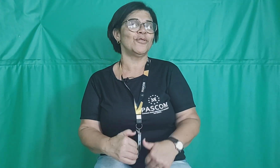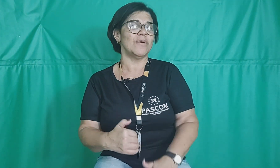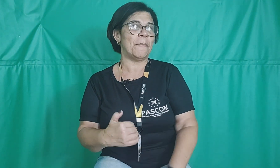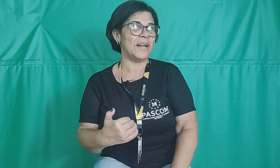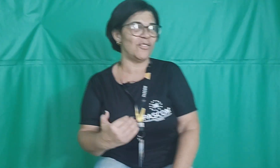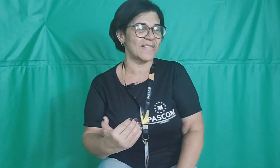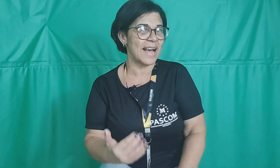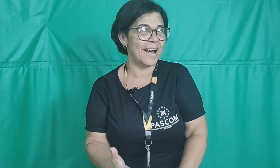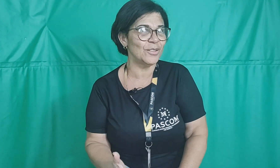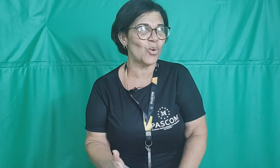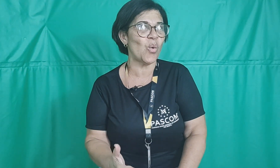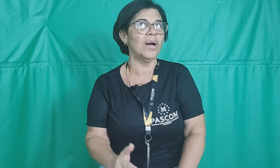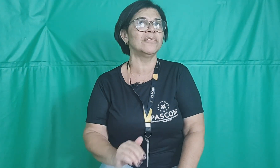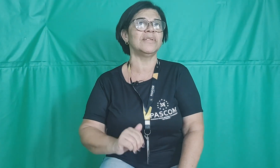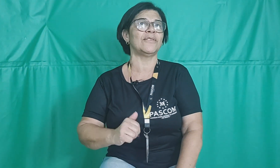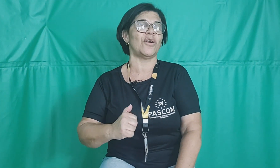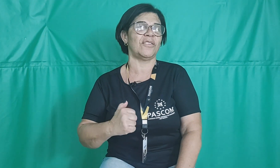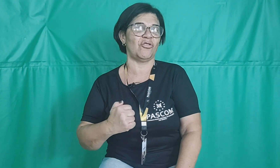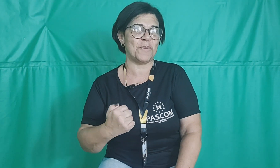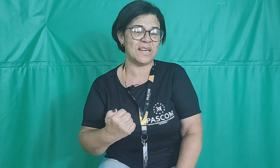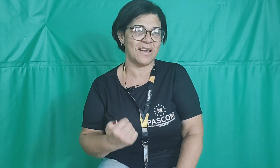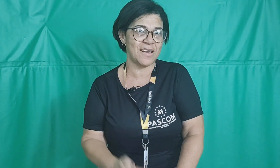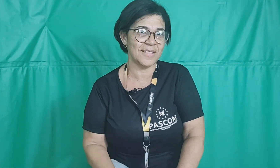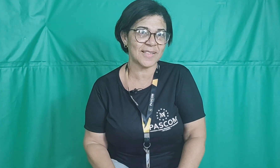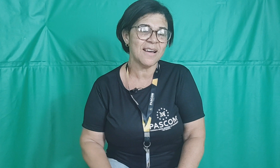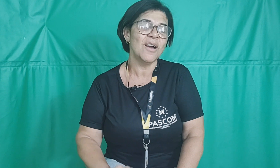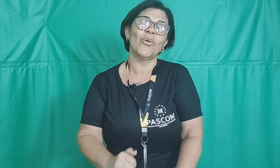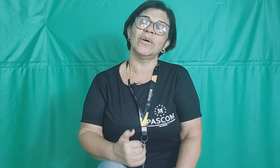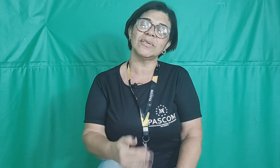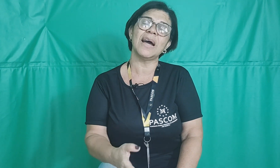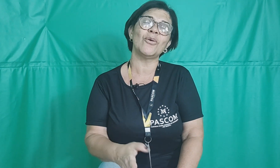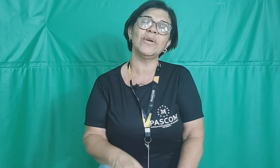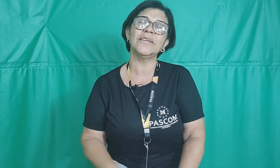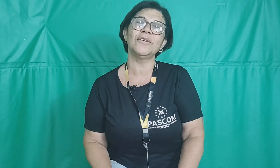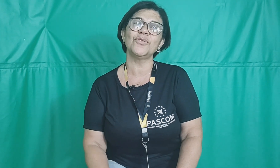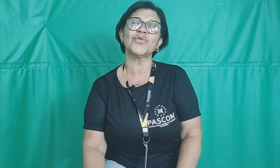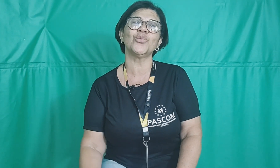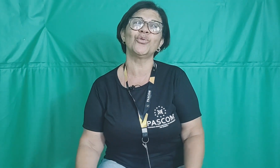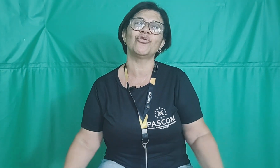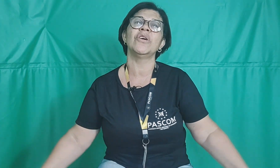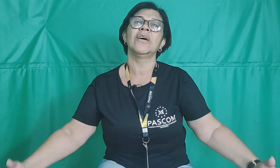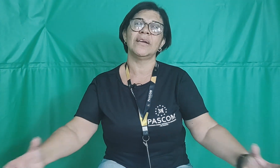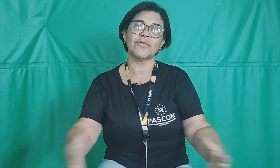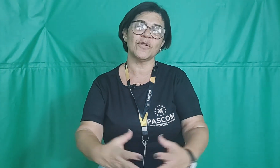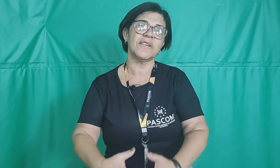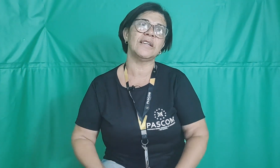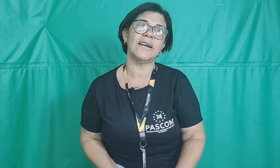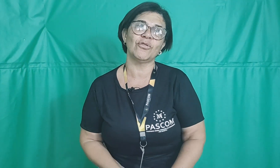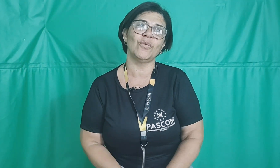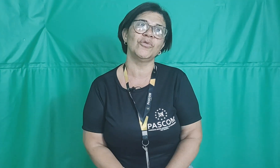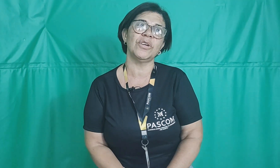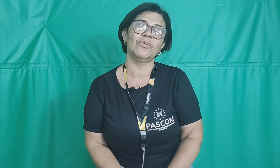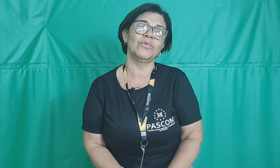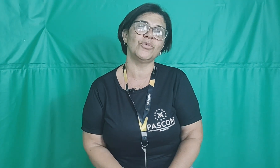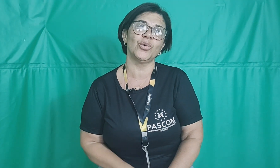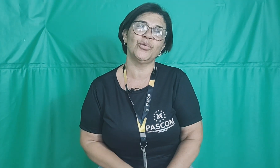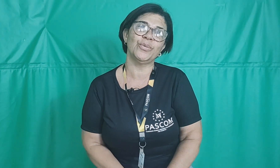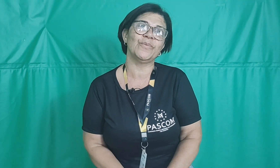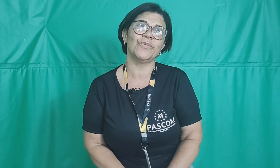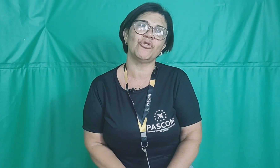no aprendizado, quanto na troca de experiência, quanto na acolhida dos surdos na sociedade como um todo, em